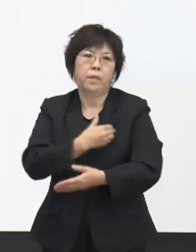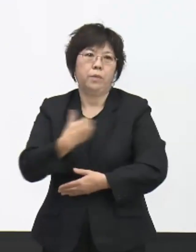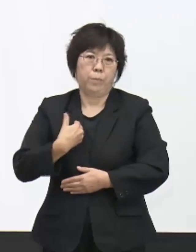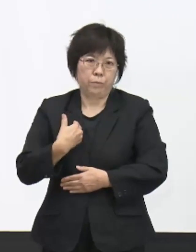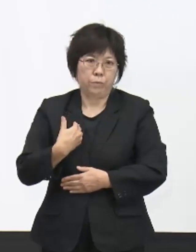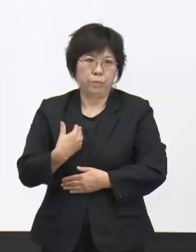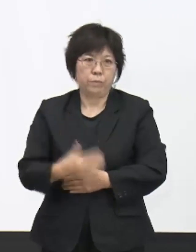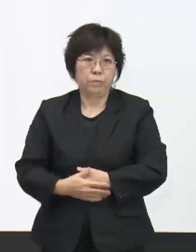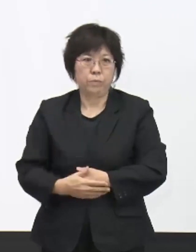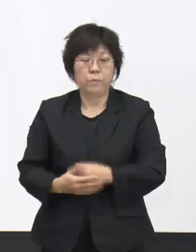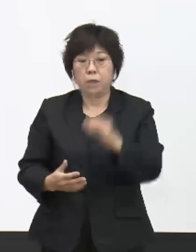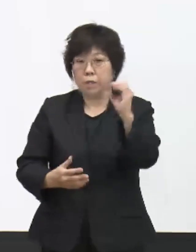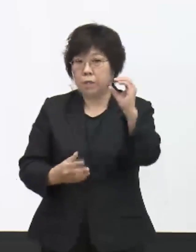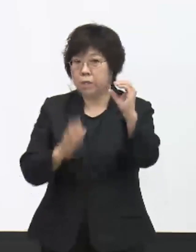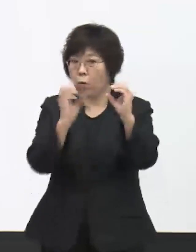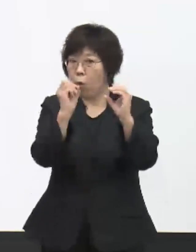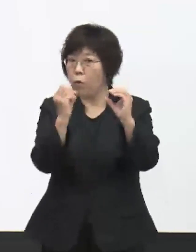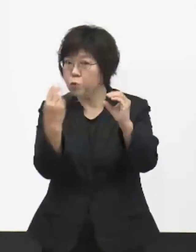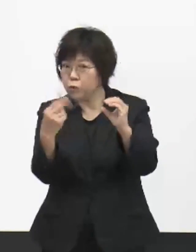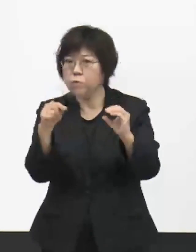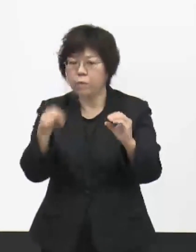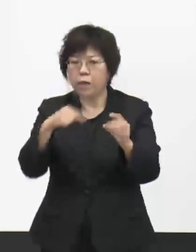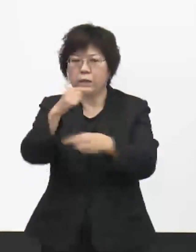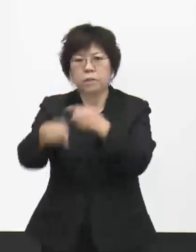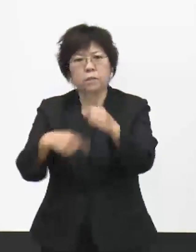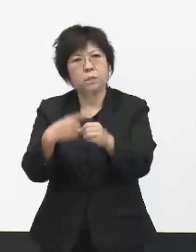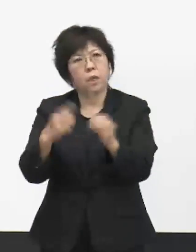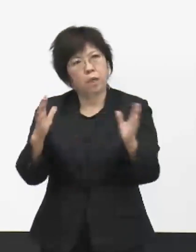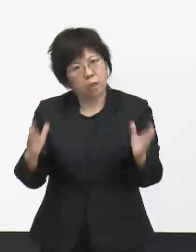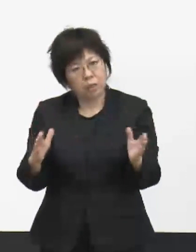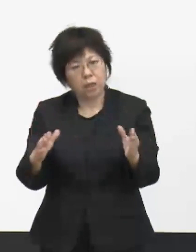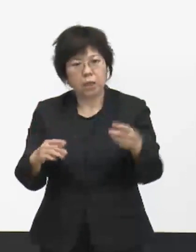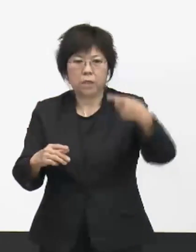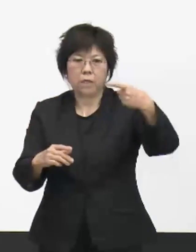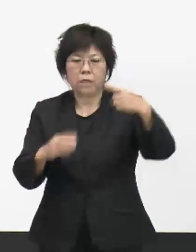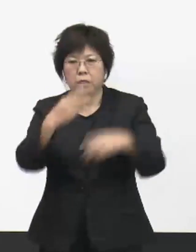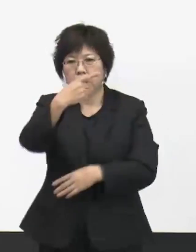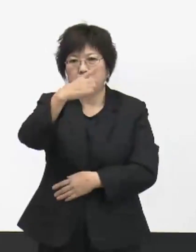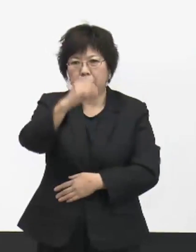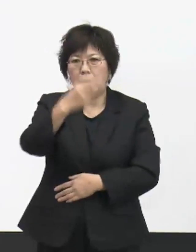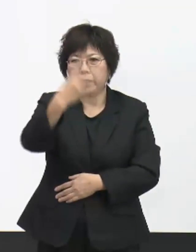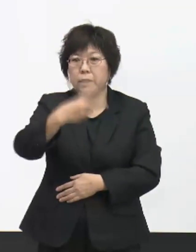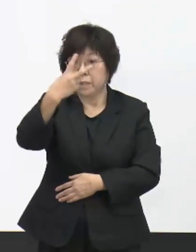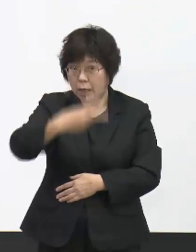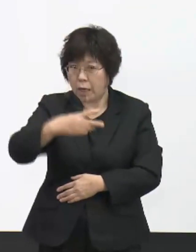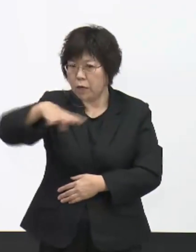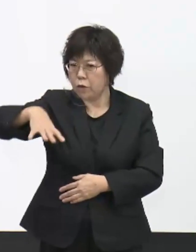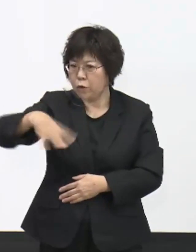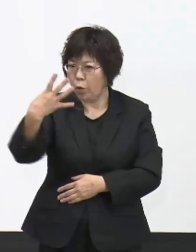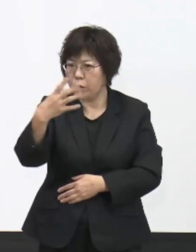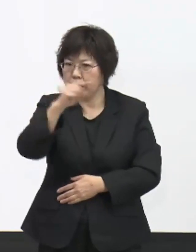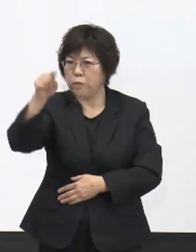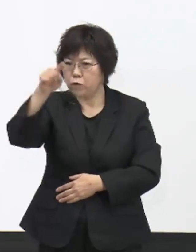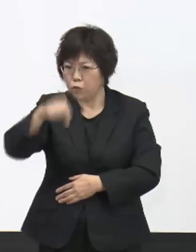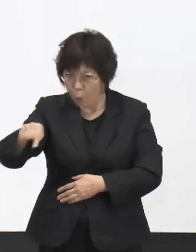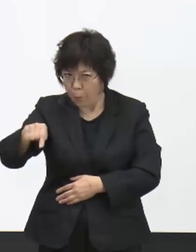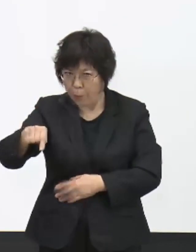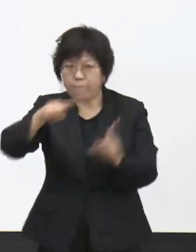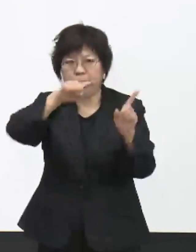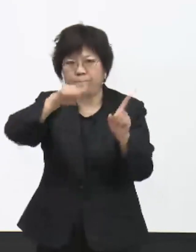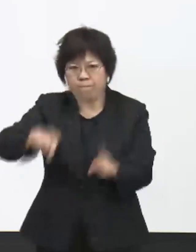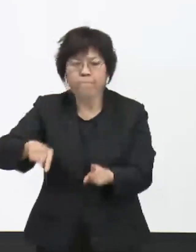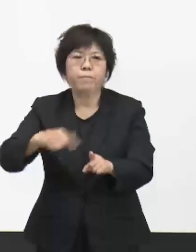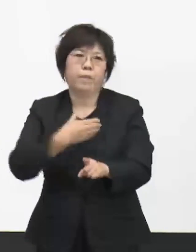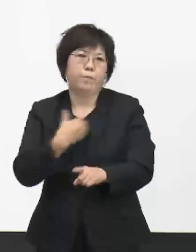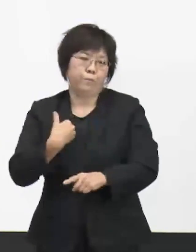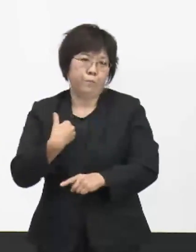ては、二酸化炭素換算で年間1万2400トンの削減となります。